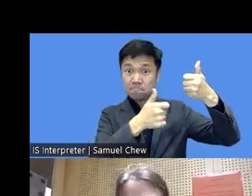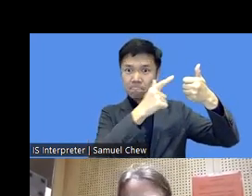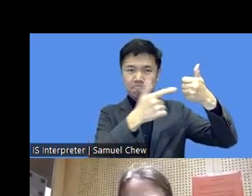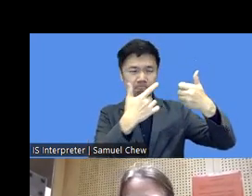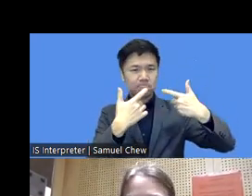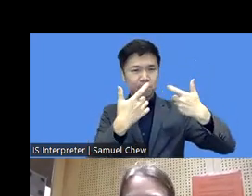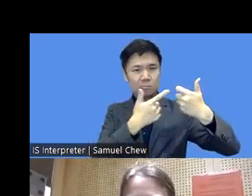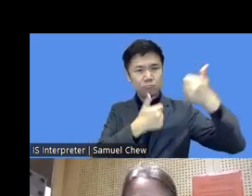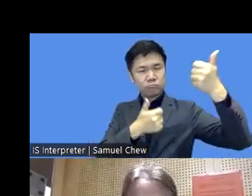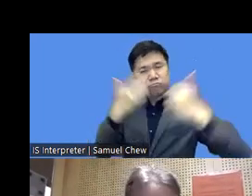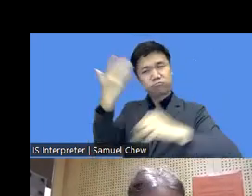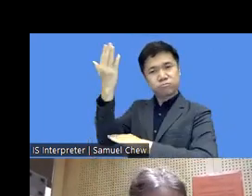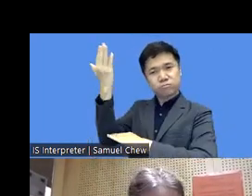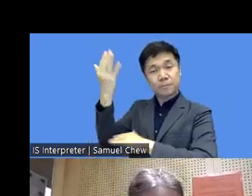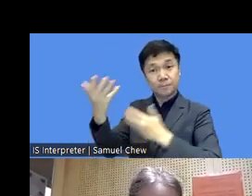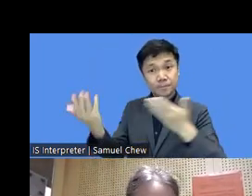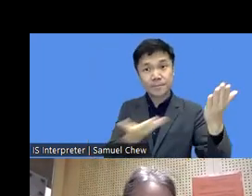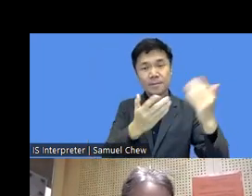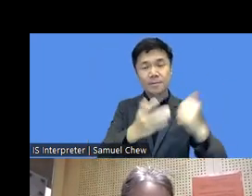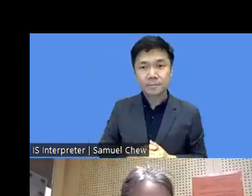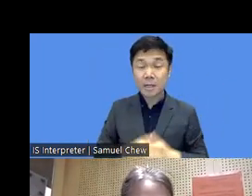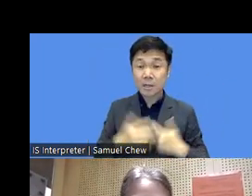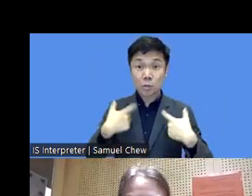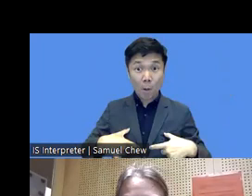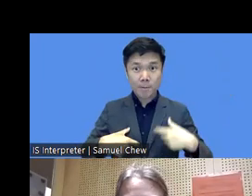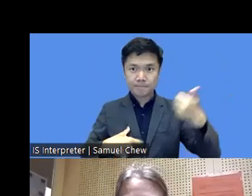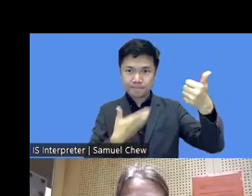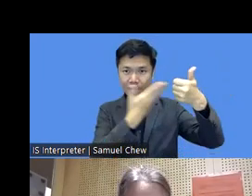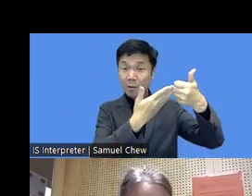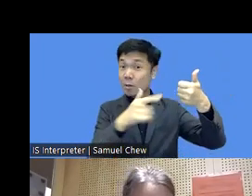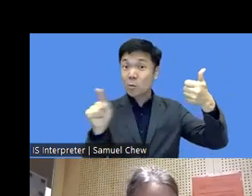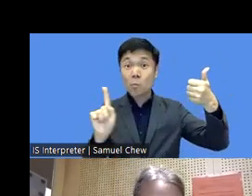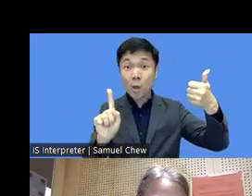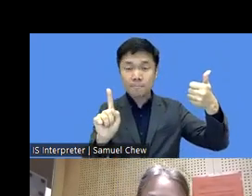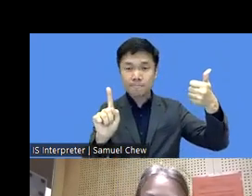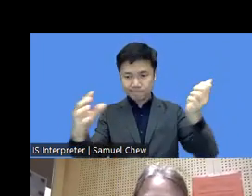de apertura del foro.